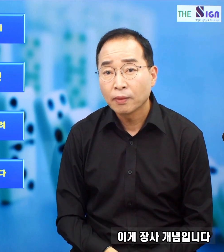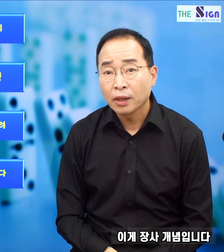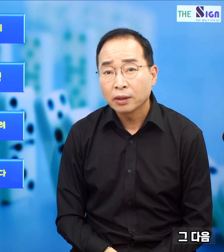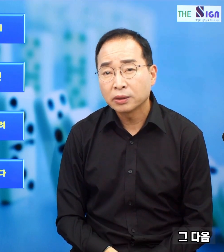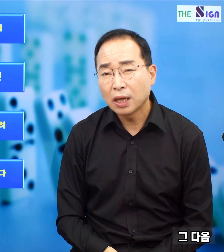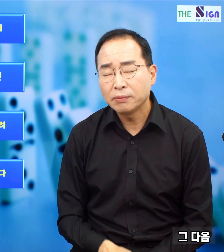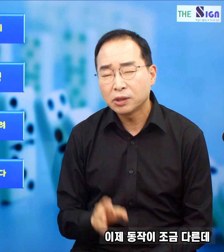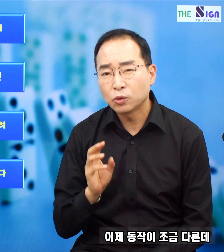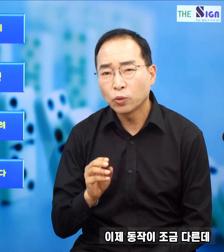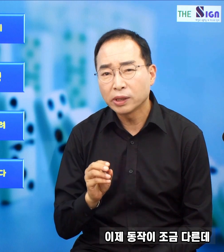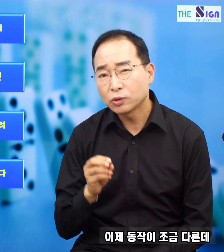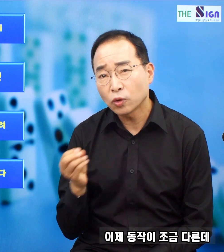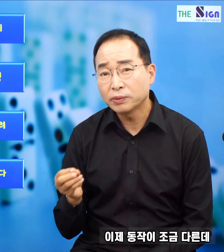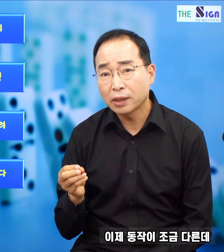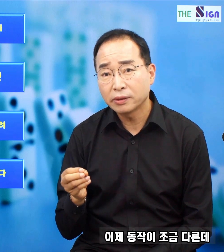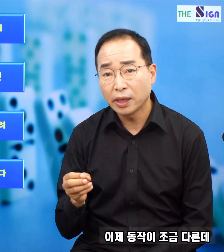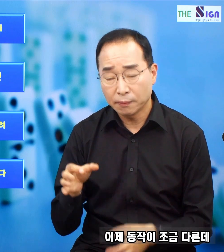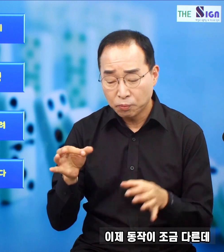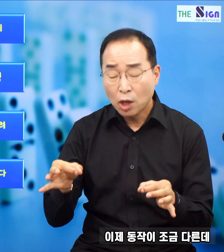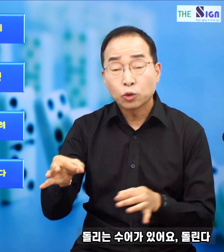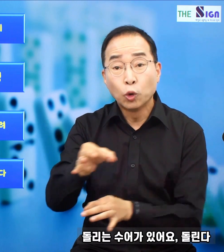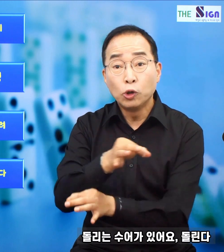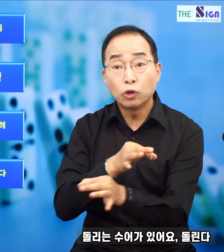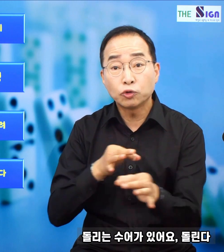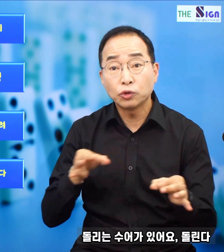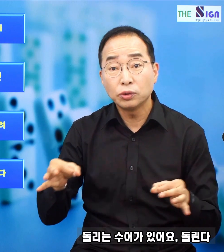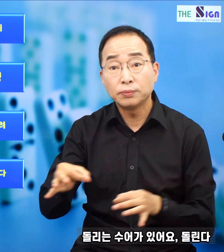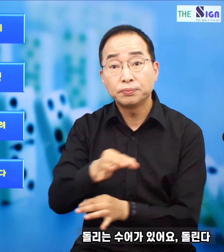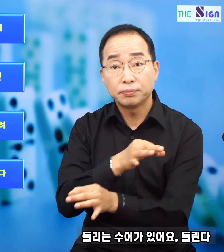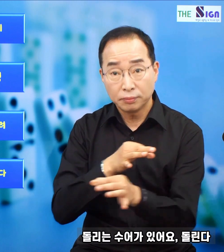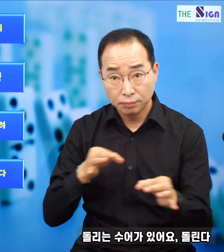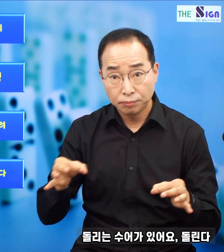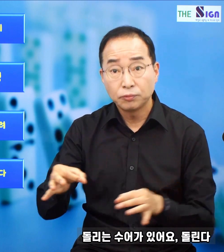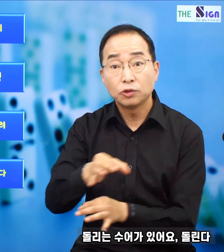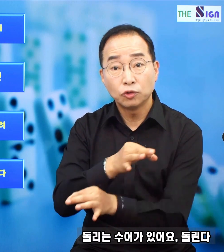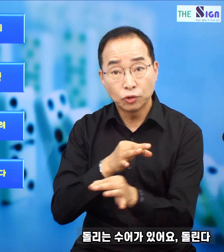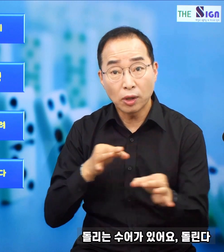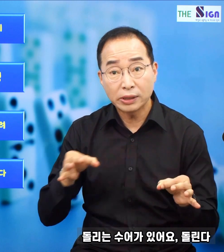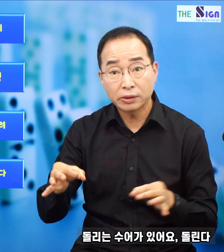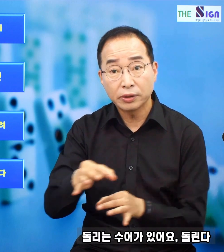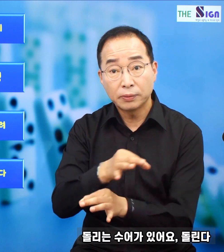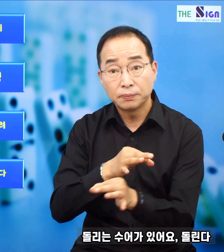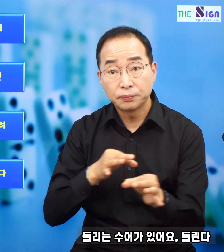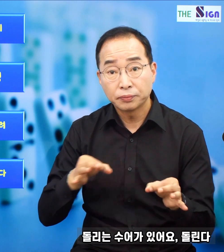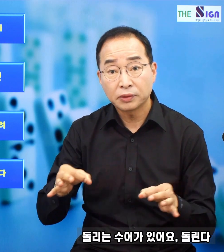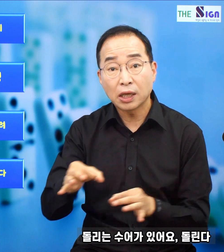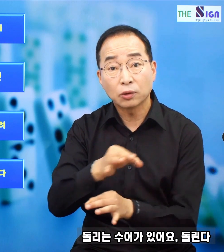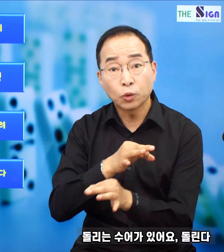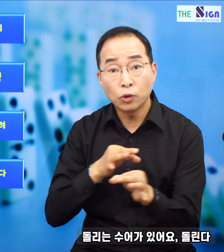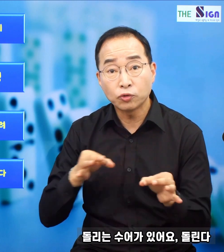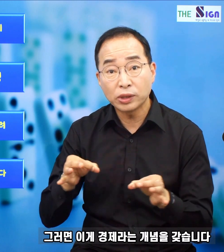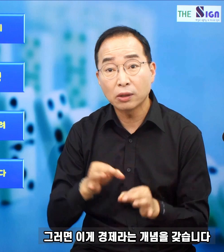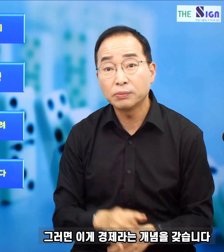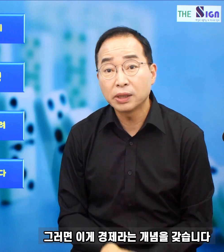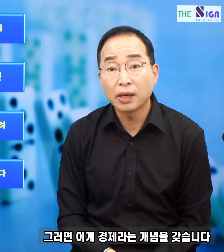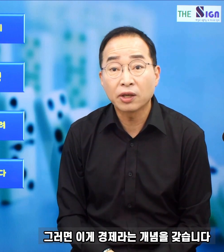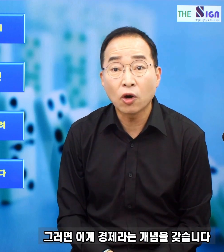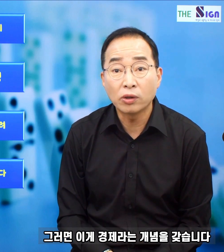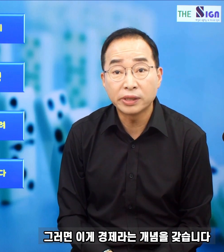그 다음에 이제 동작이 조금 다른데 돌려주는 수어가 있어요. 자, 돌려준다 그러면 이게